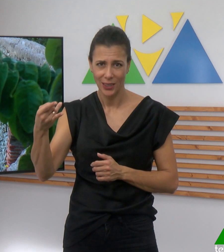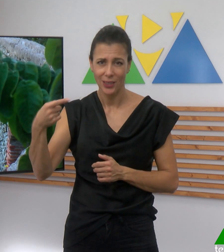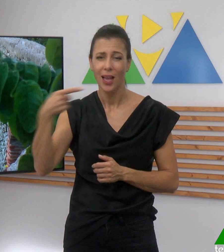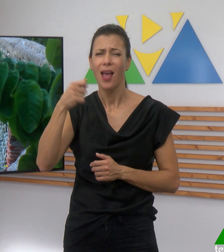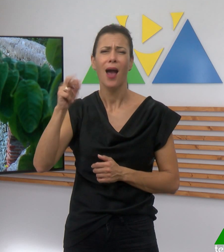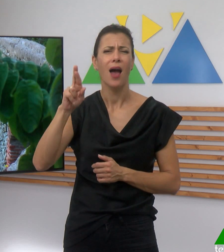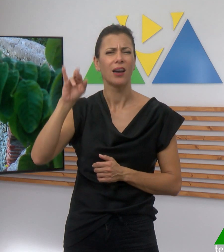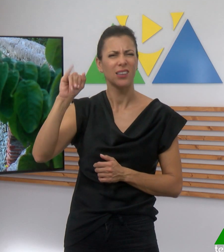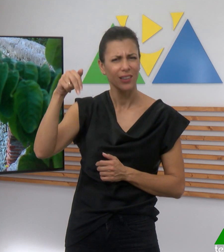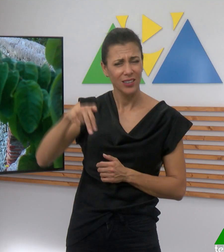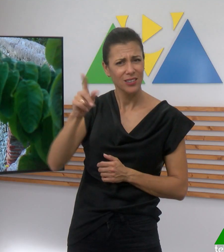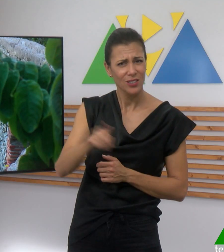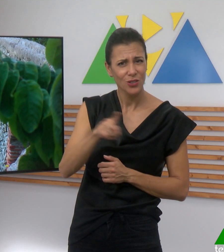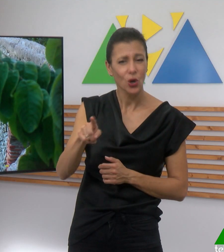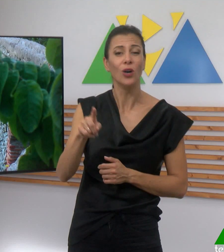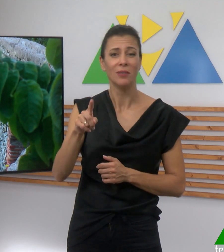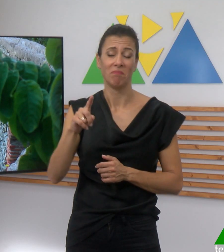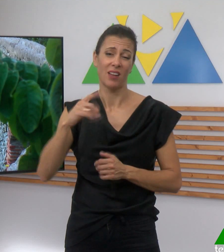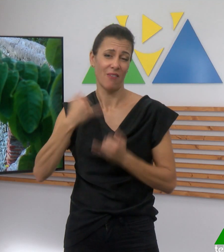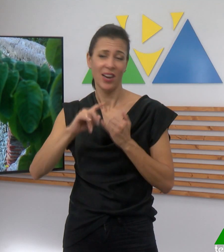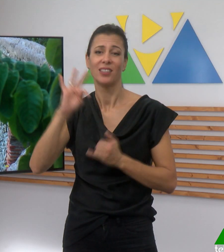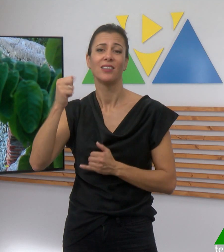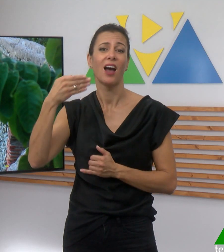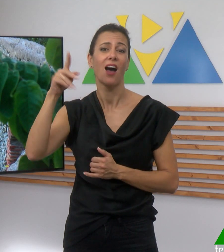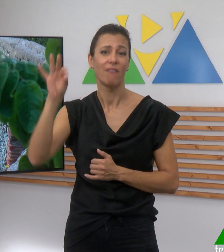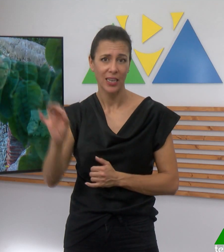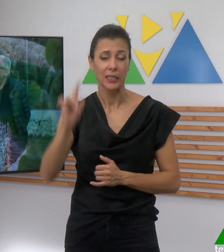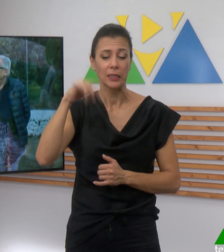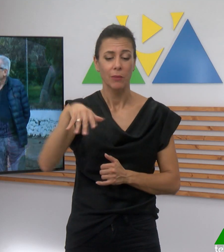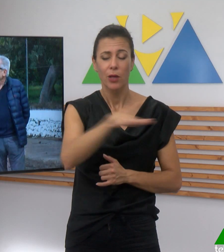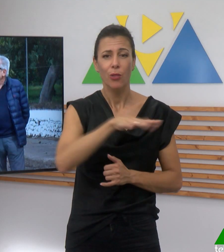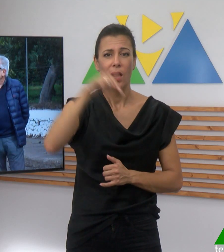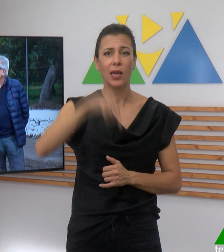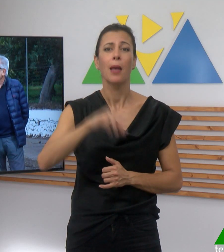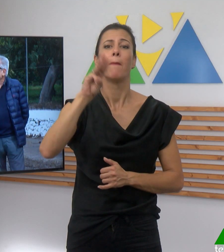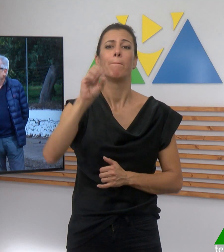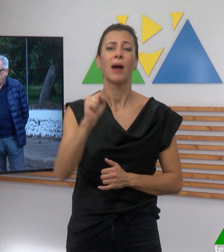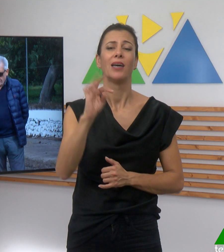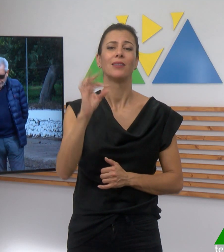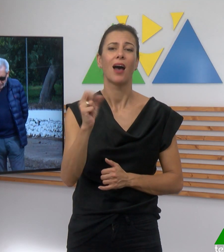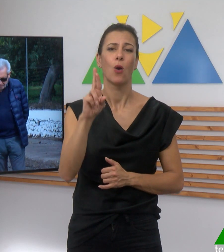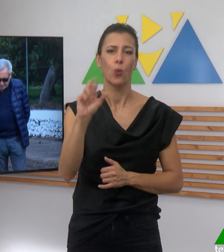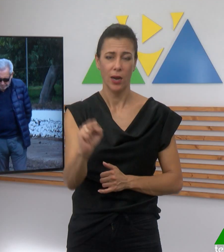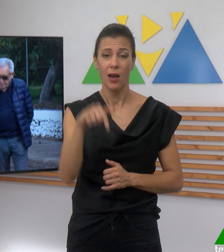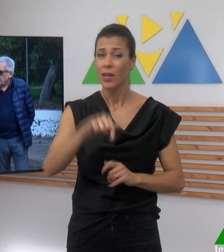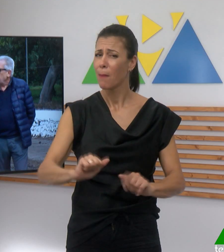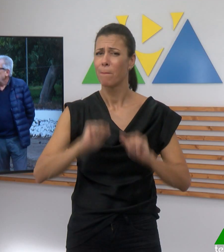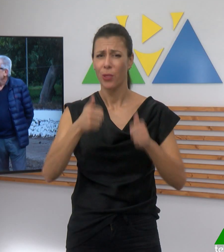no o el puente de tabla hemos conocido pataa aquí aquí empezó todo como se suele decir esta zona